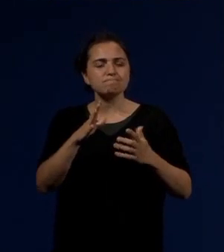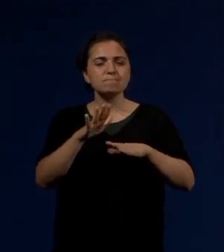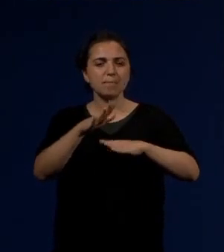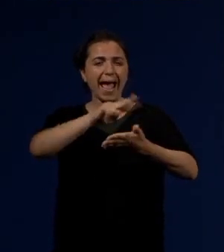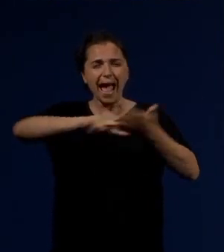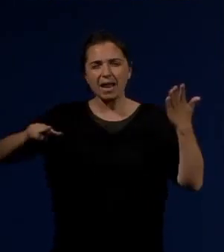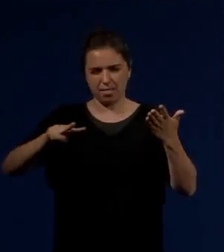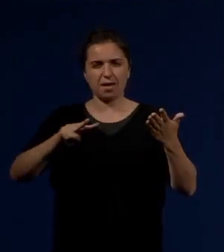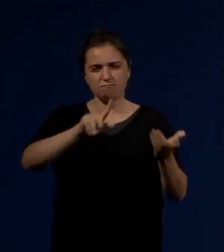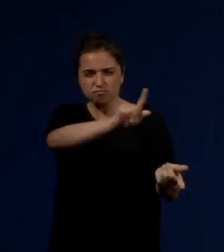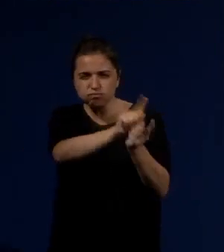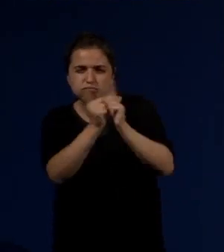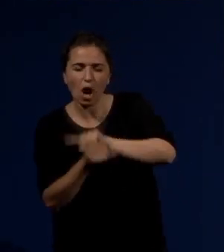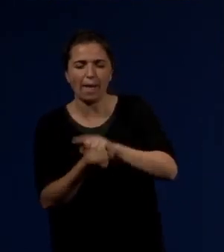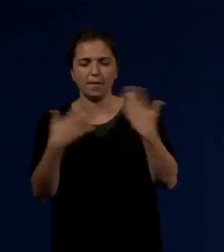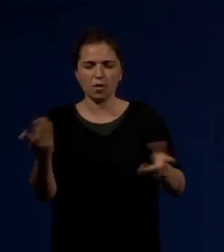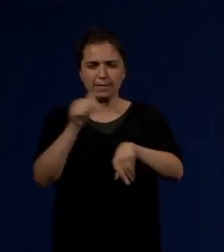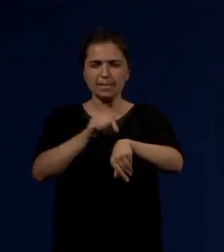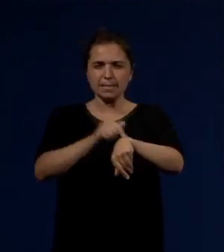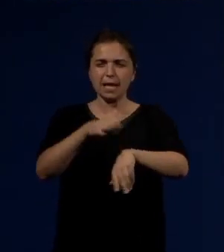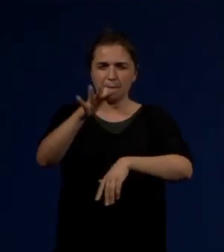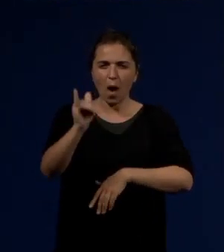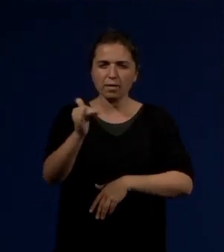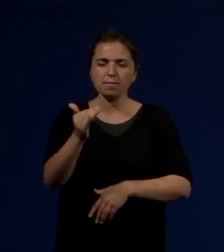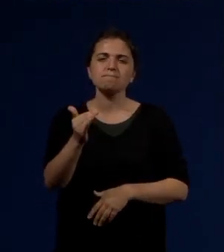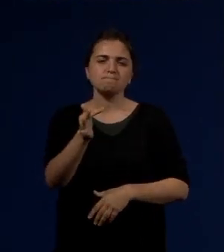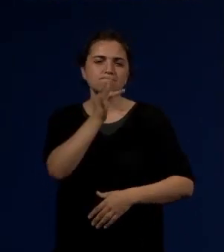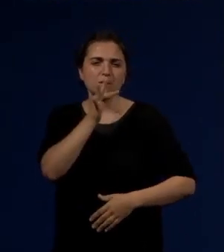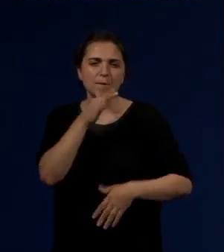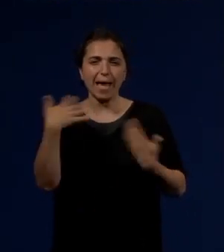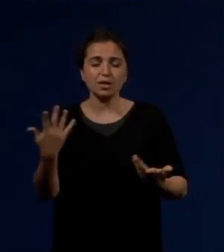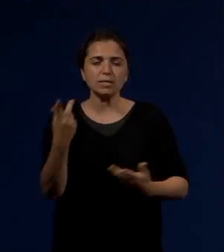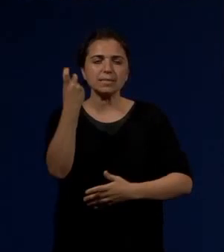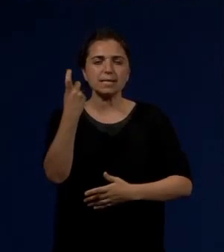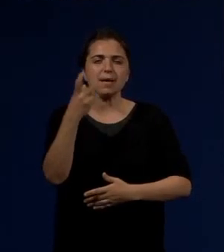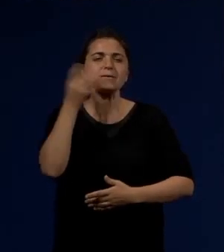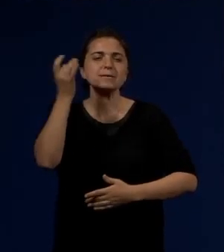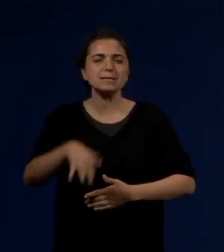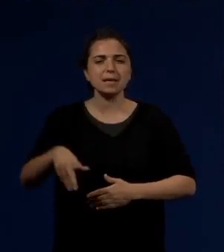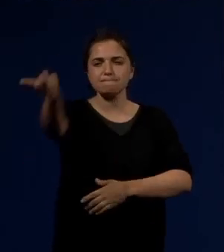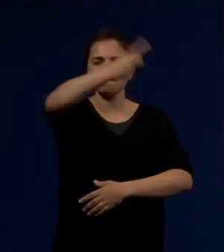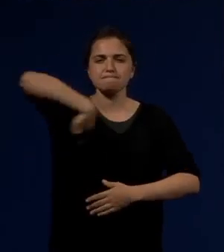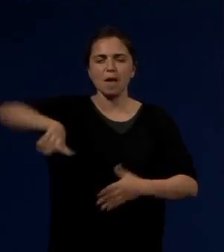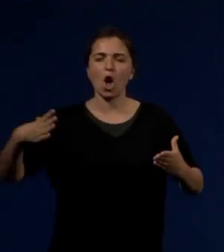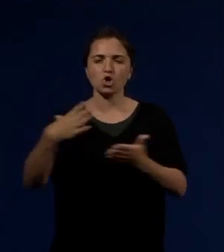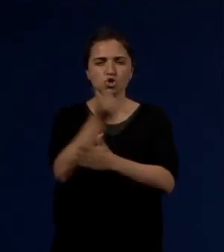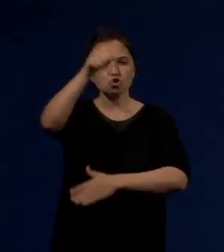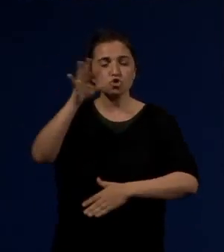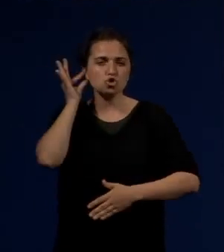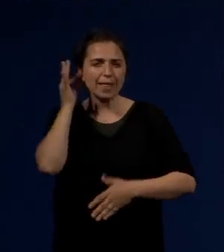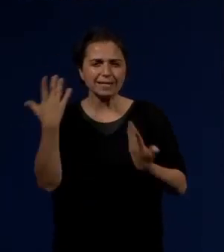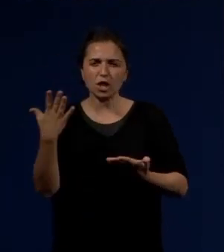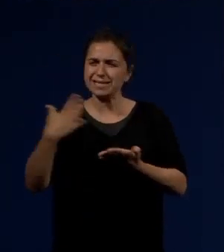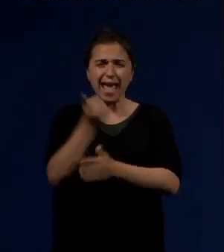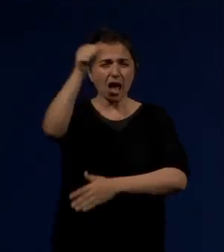dígovos, en definitiva, que estamos a tempo e para iso somos precisos todos e todas nós. Pídovos que empurremos todos